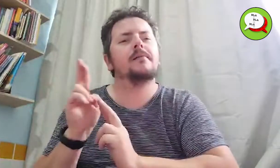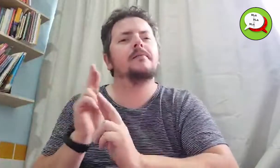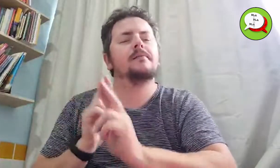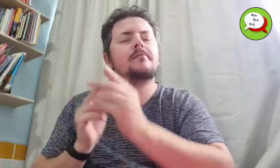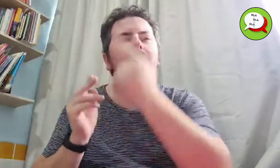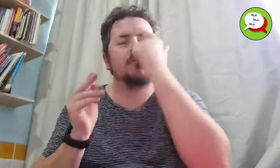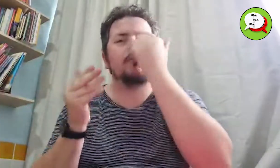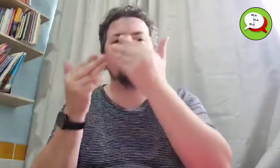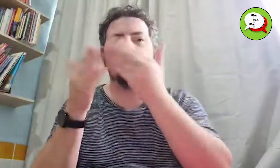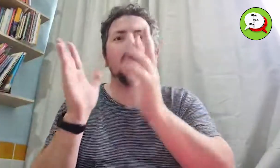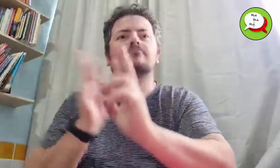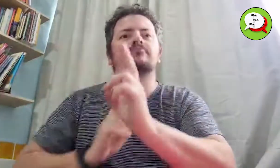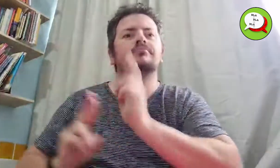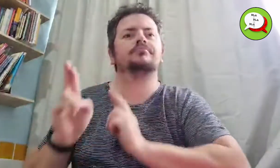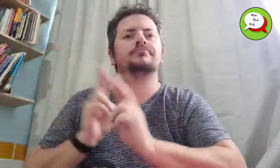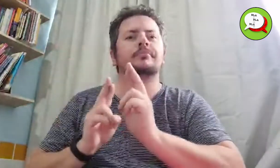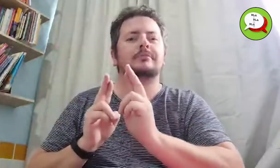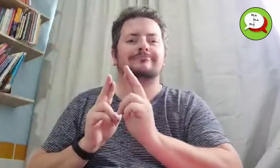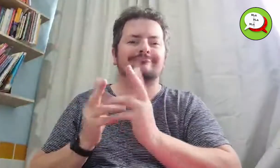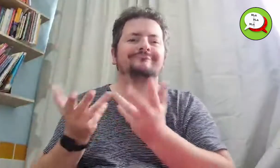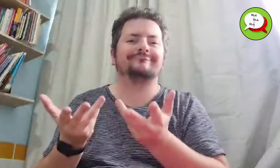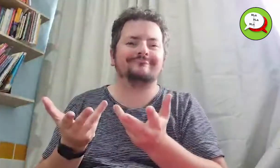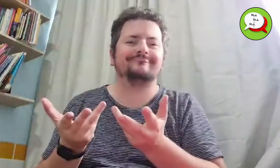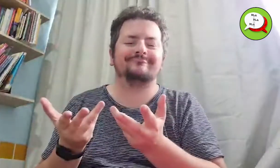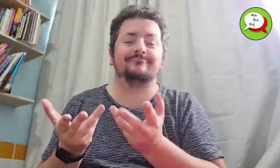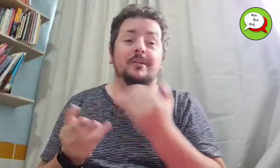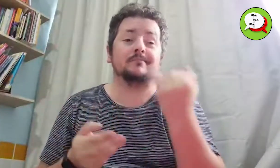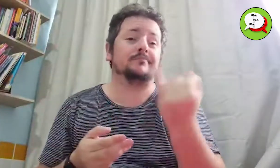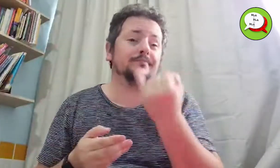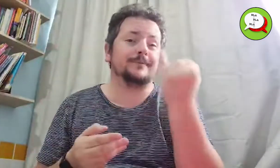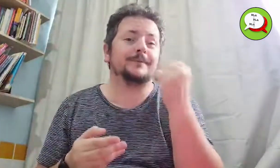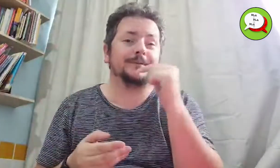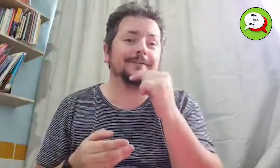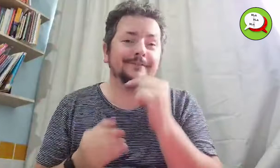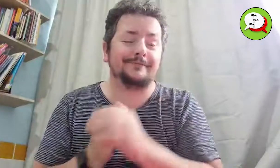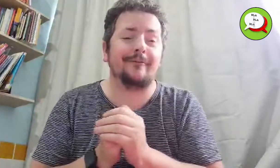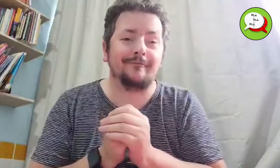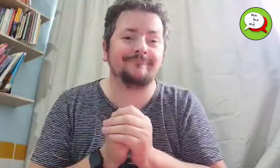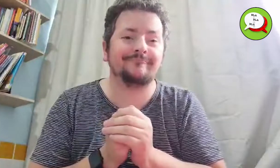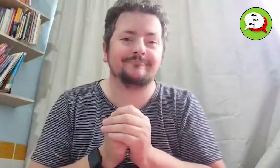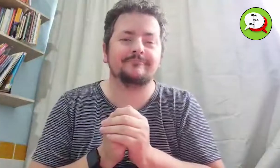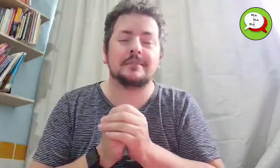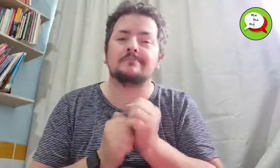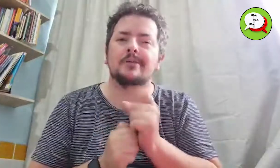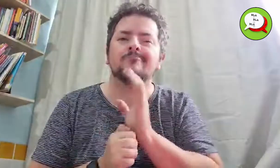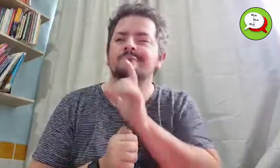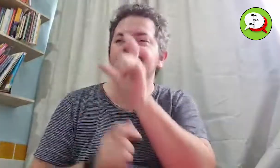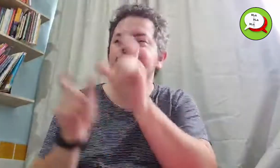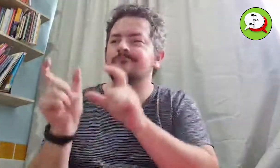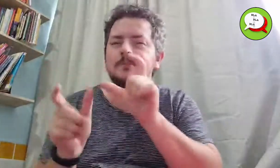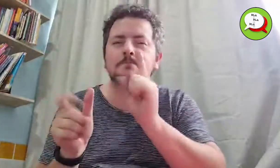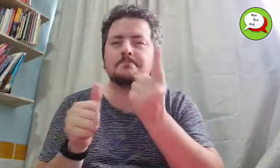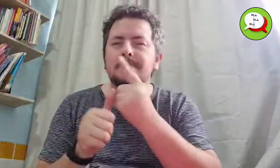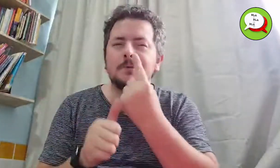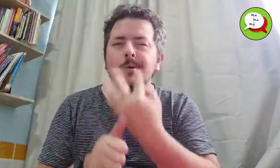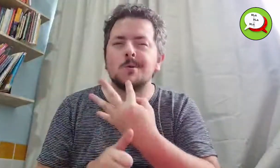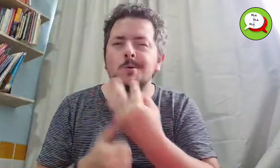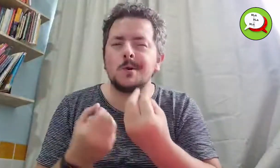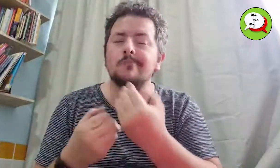como é fazer perguntas, respostas, se ele tem essas noções básicas, né? Isso é muito importante.